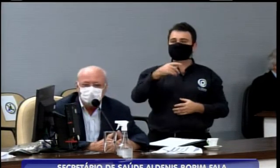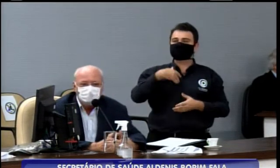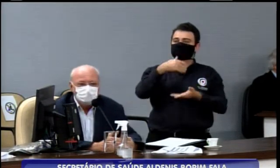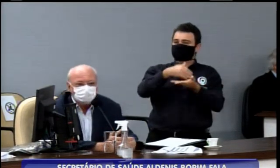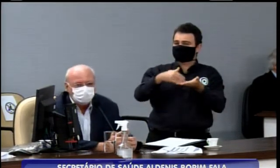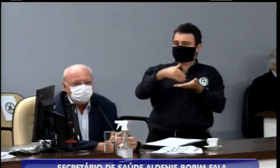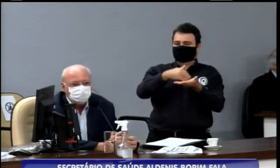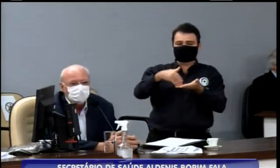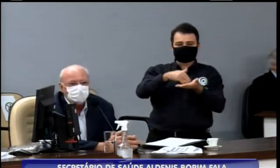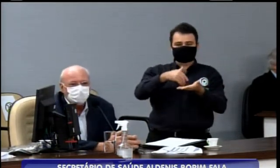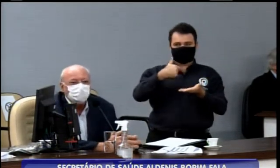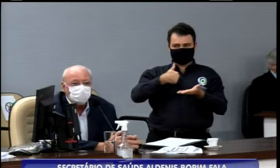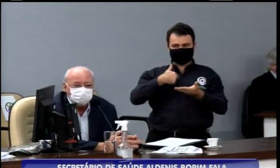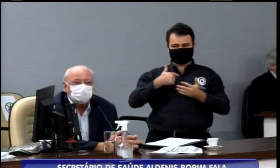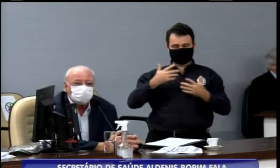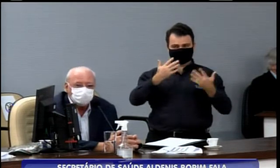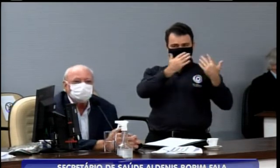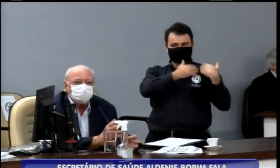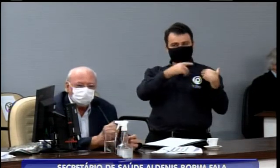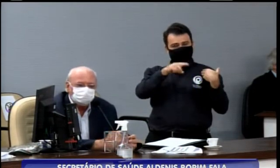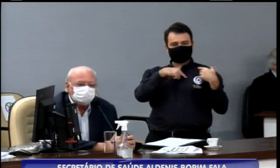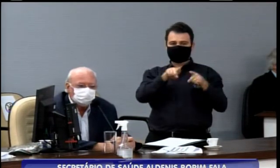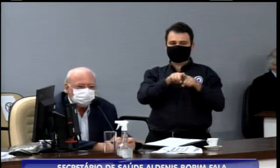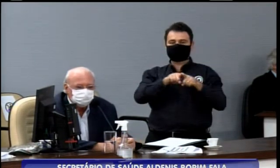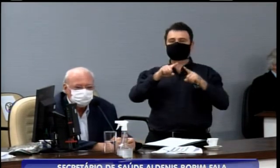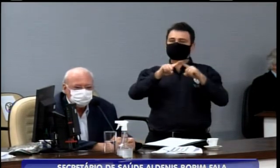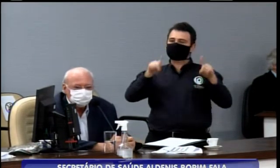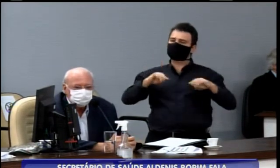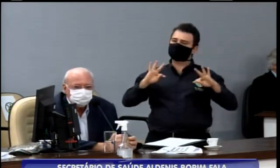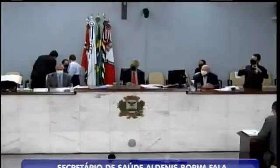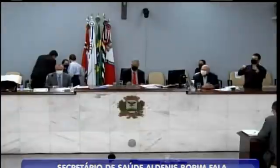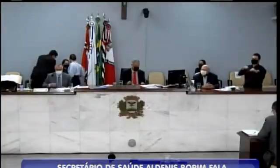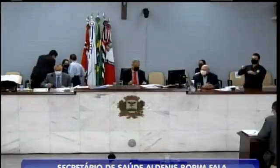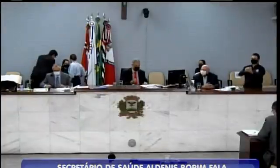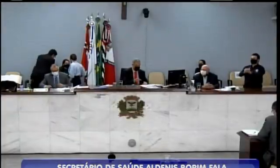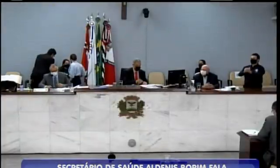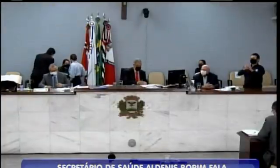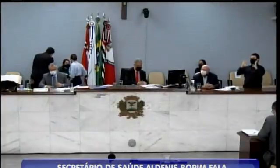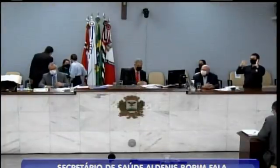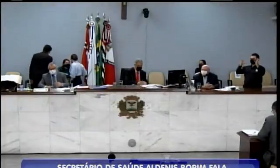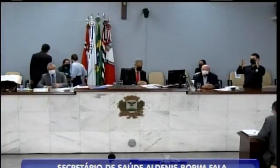funcionários. Então, parabéns a todos eles. Vereador Renato.